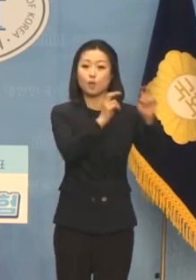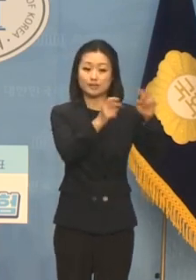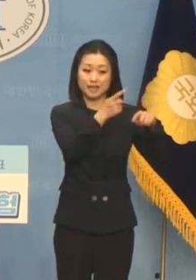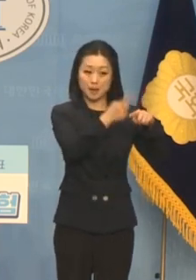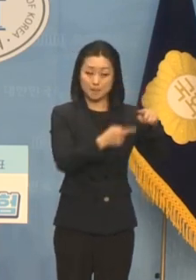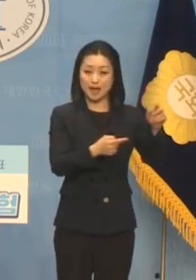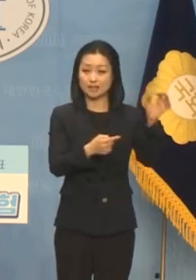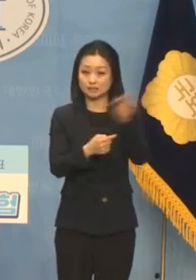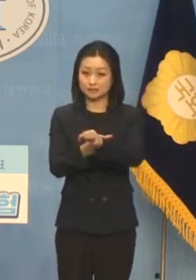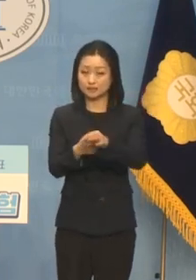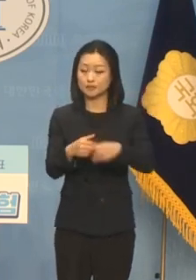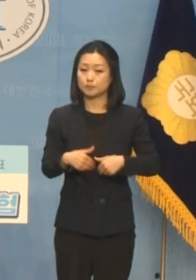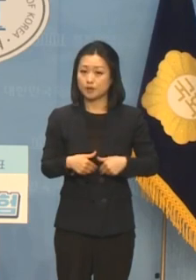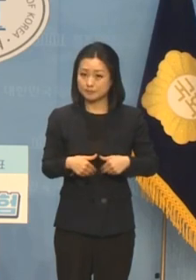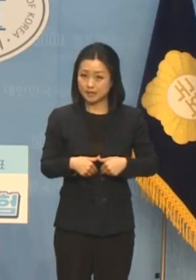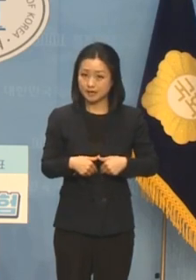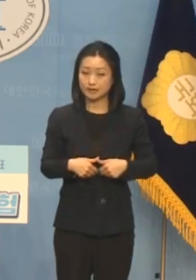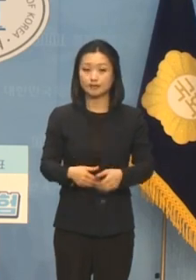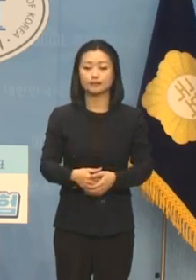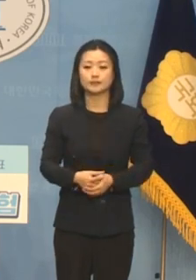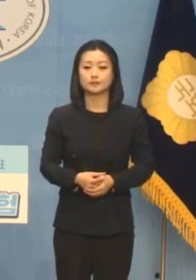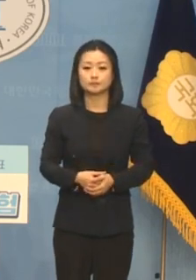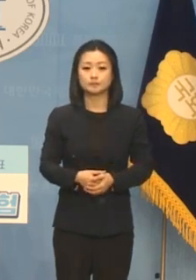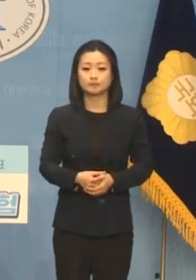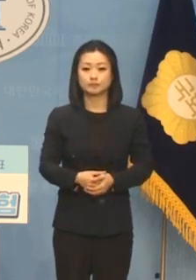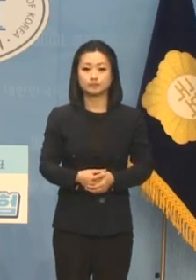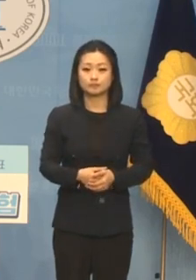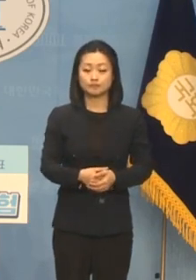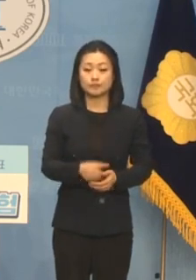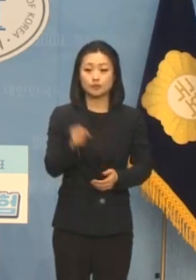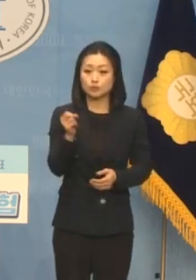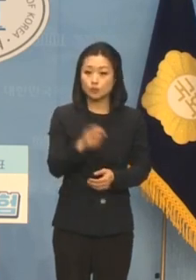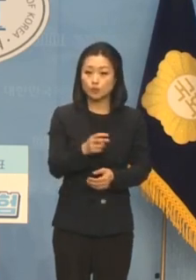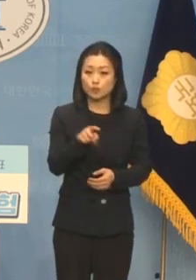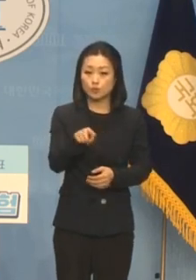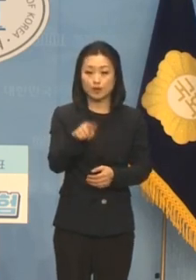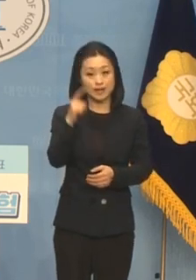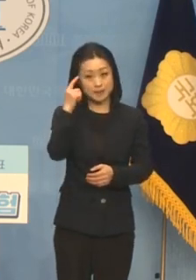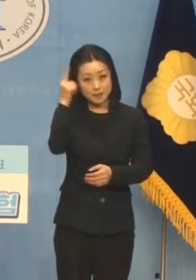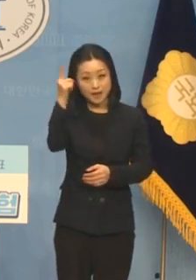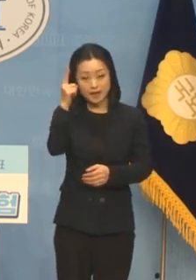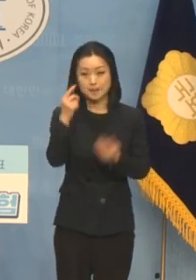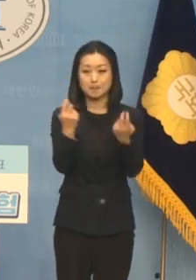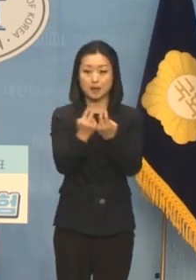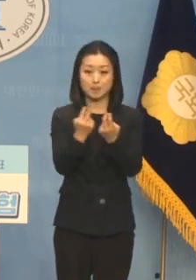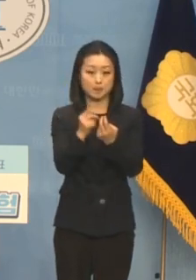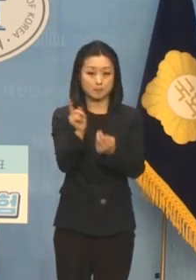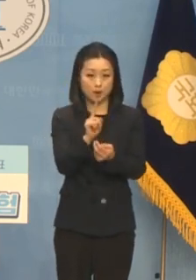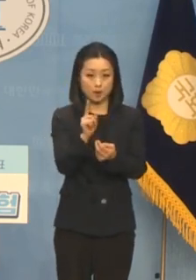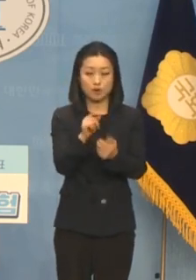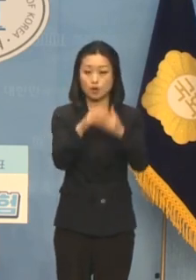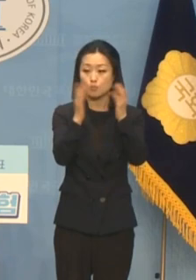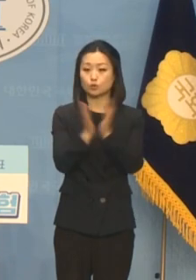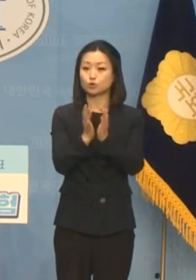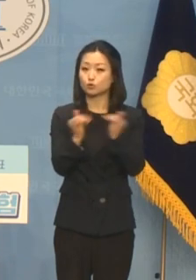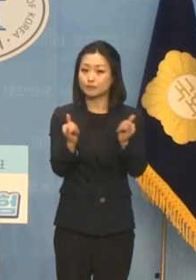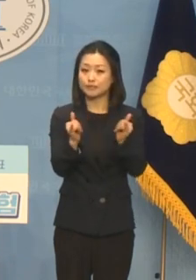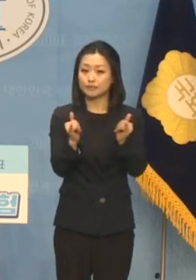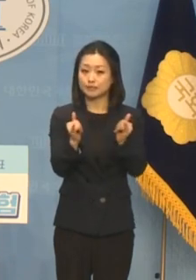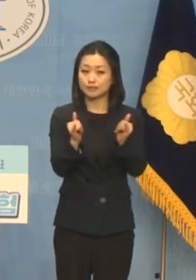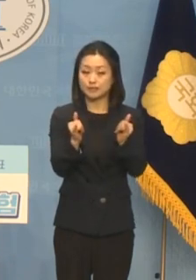절반을 부담하도록 하겠습니다. 사각지대 해소를 위한 획기적인 해법이 필요합니다. 모든